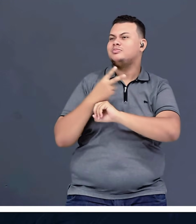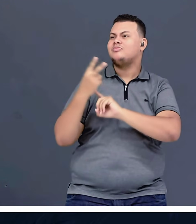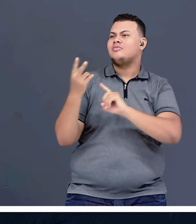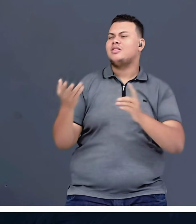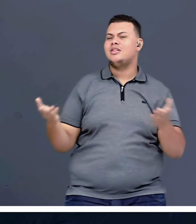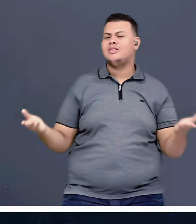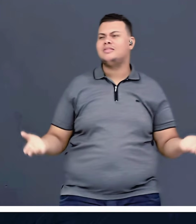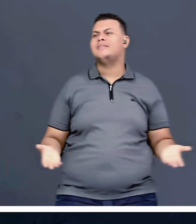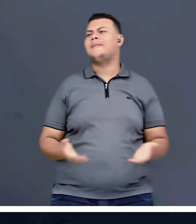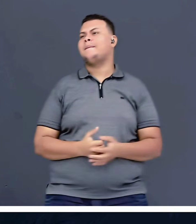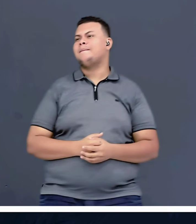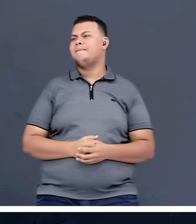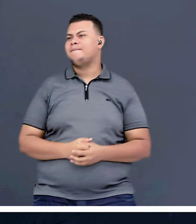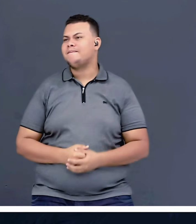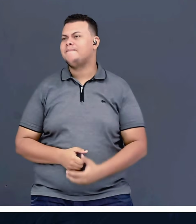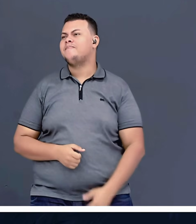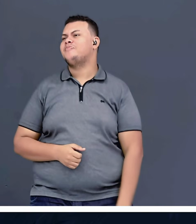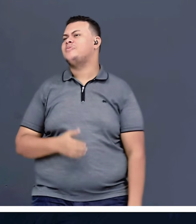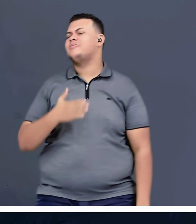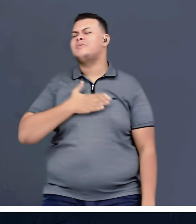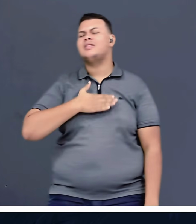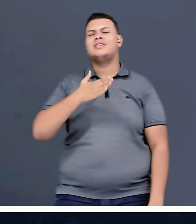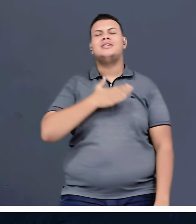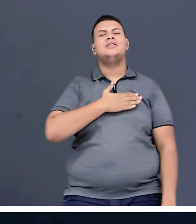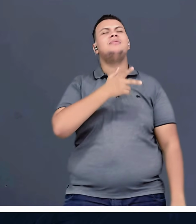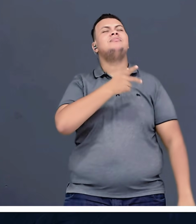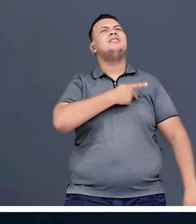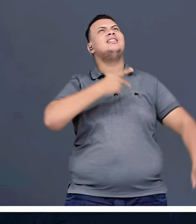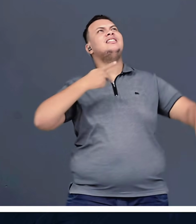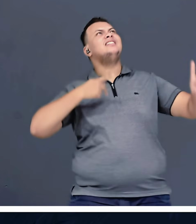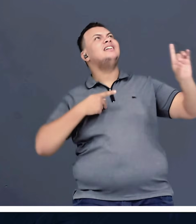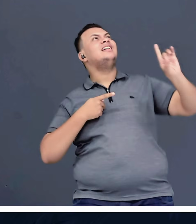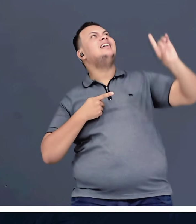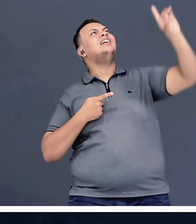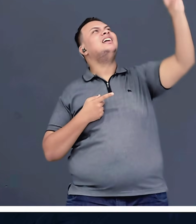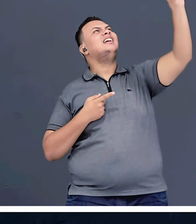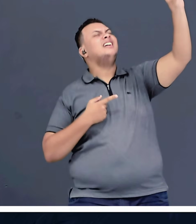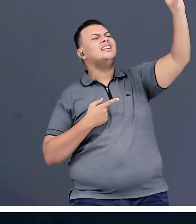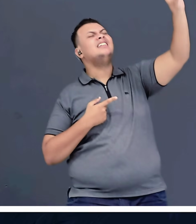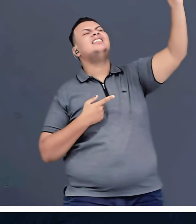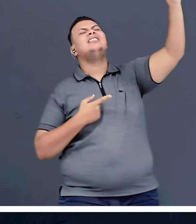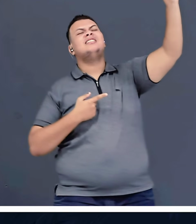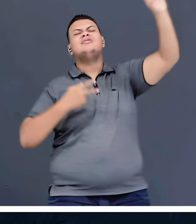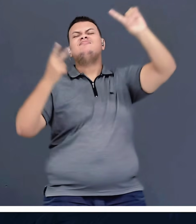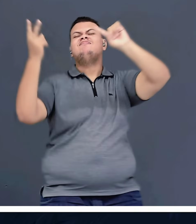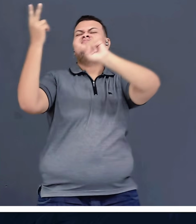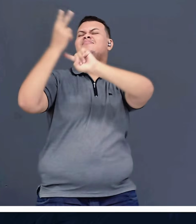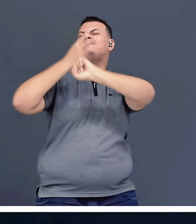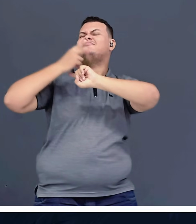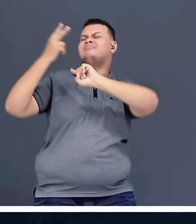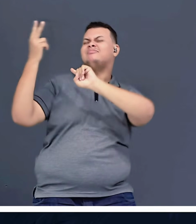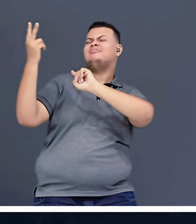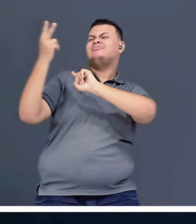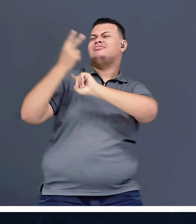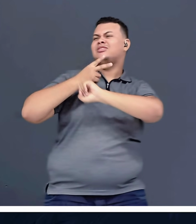Declare com muita fé no seu coração. Meu pastor, sim, Ele é.